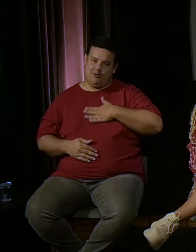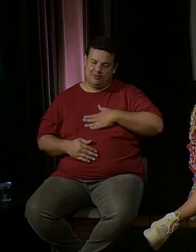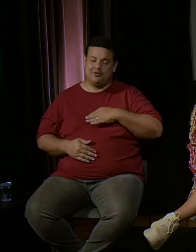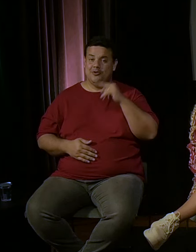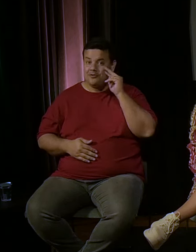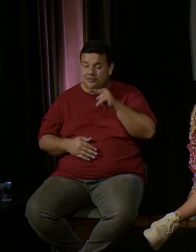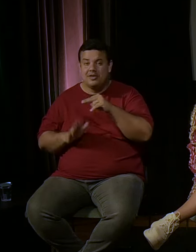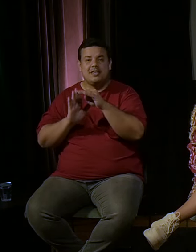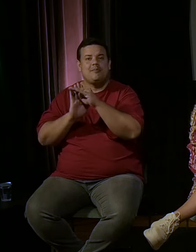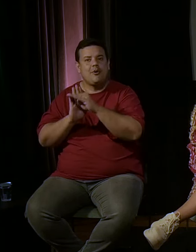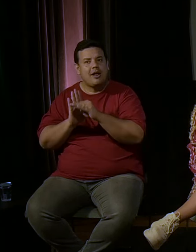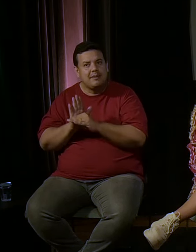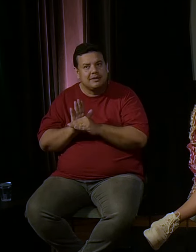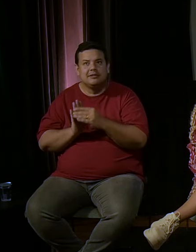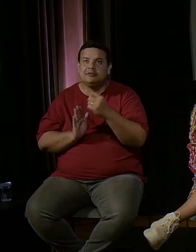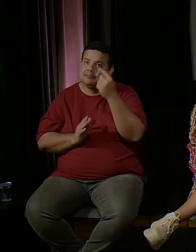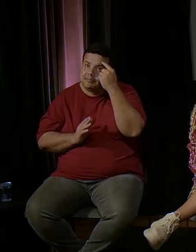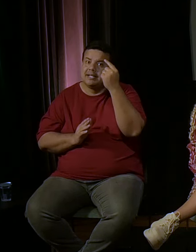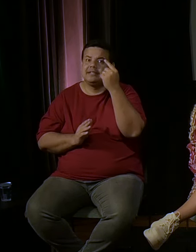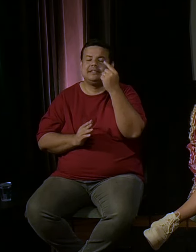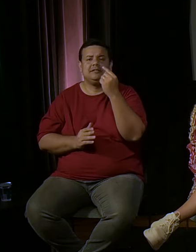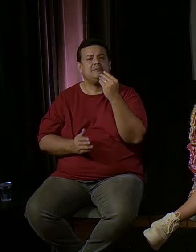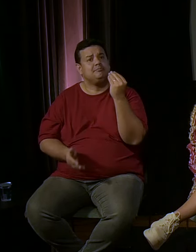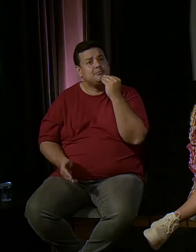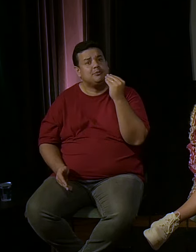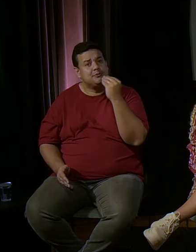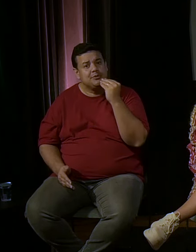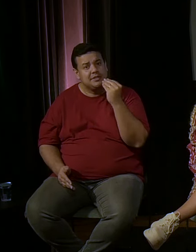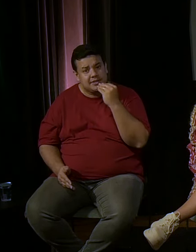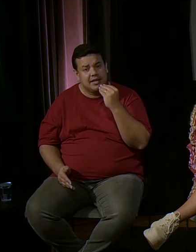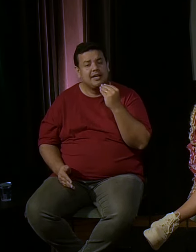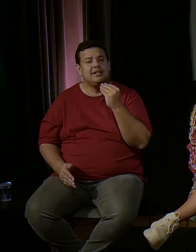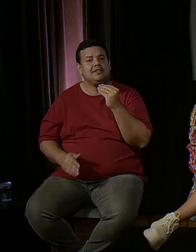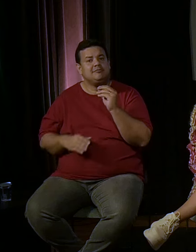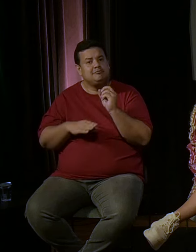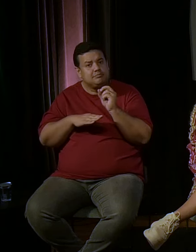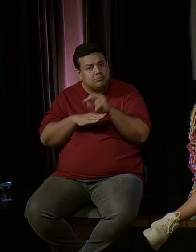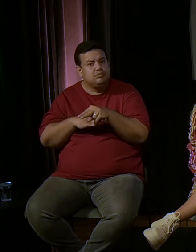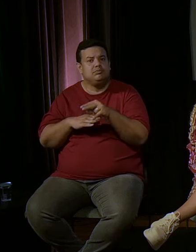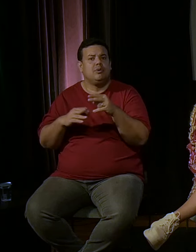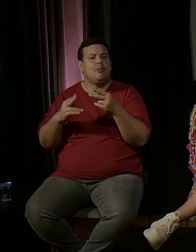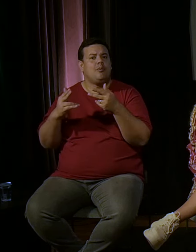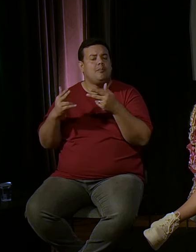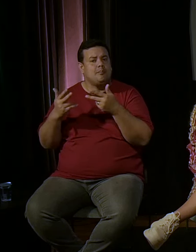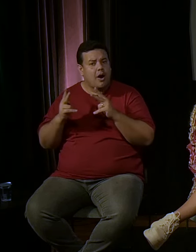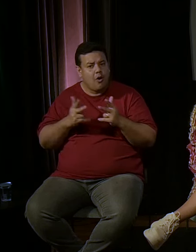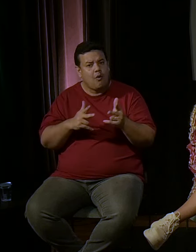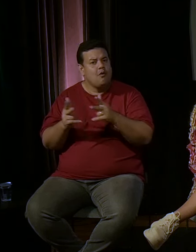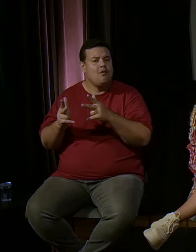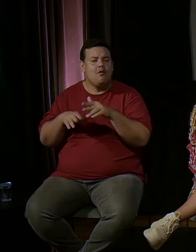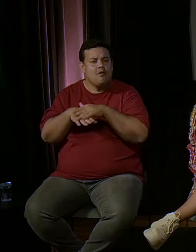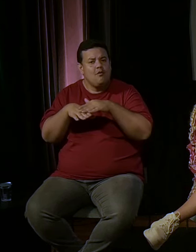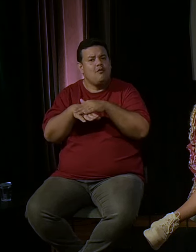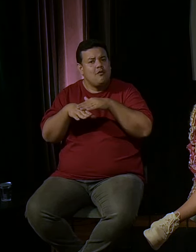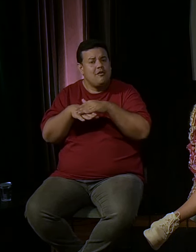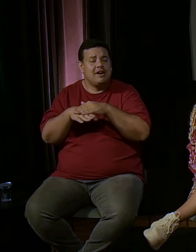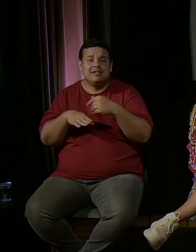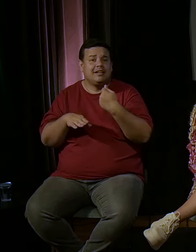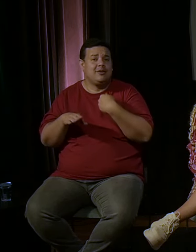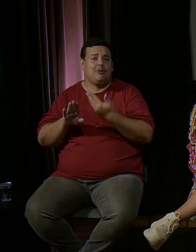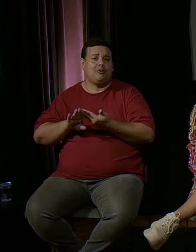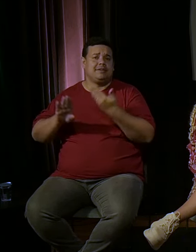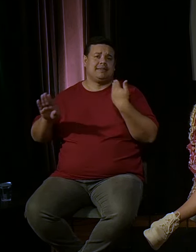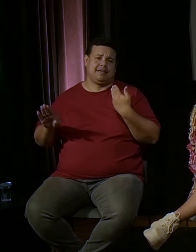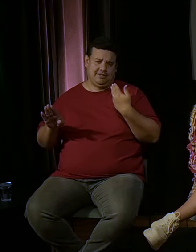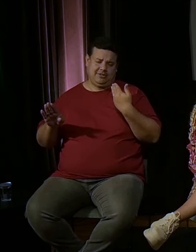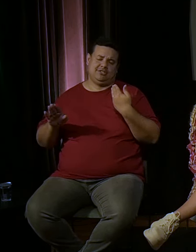E falei, poxa, que oportunidade, né, de entrar numa conversa que eu estou muito alienada